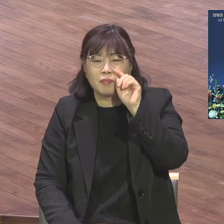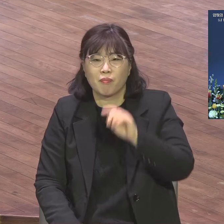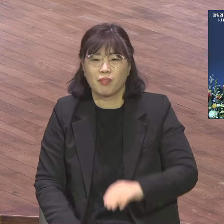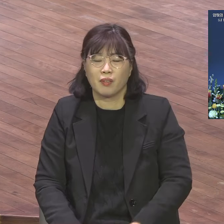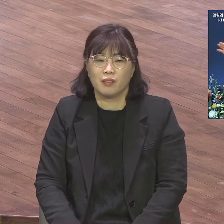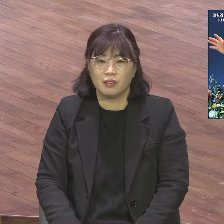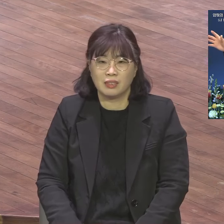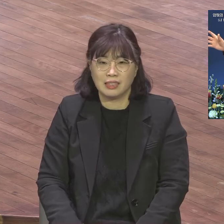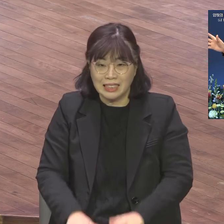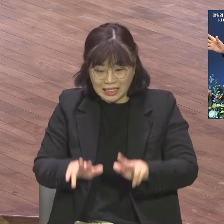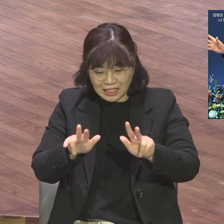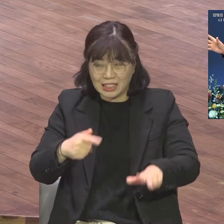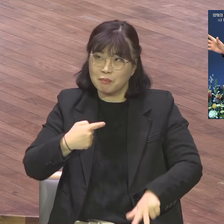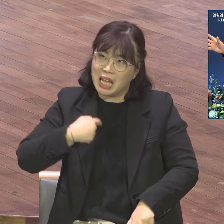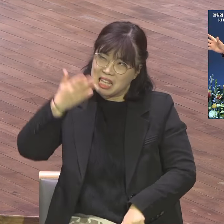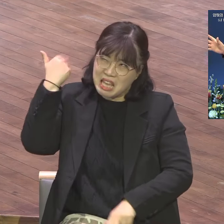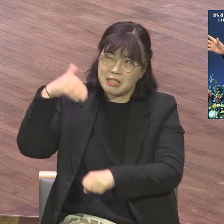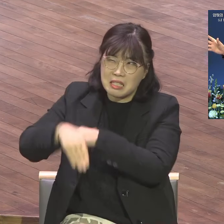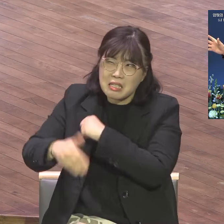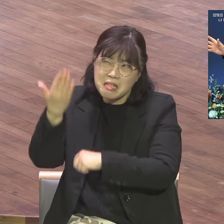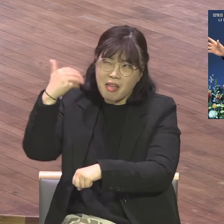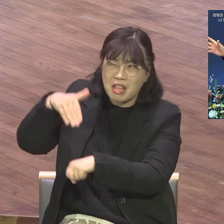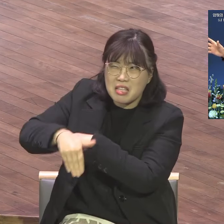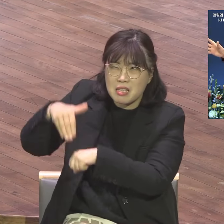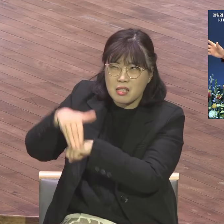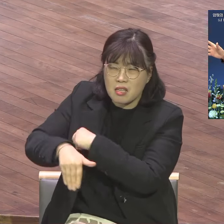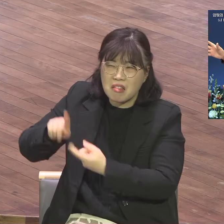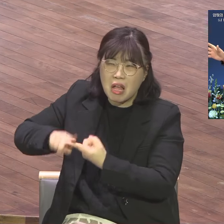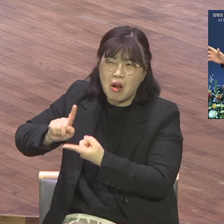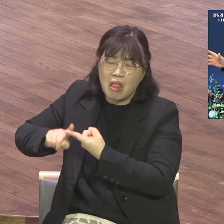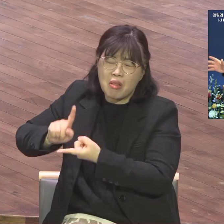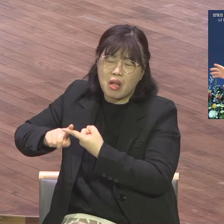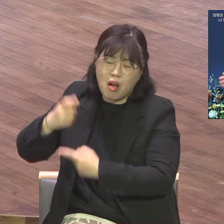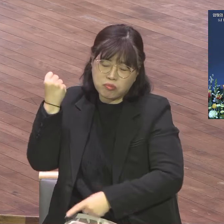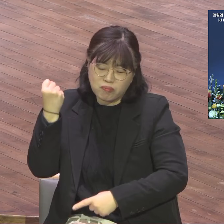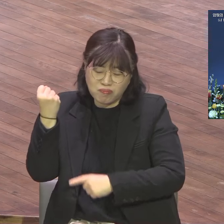최대 명령이 멀리 들리고 남의 말까지 들리고 내가 아무 상관이 없어.